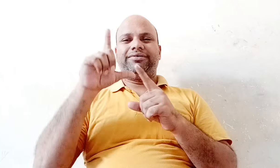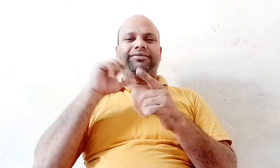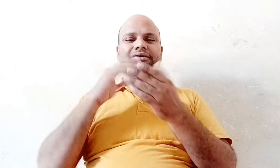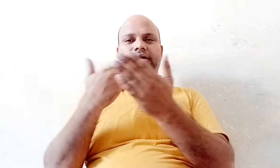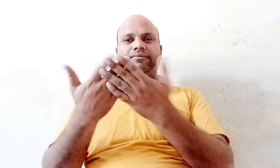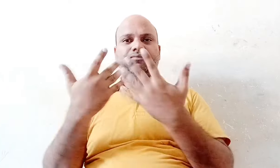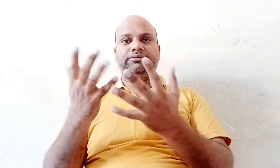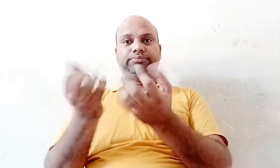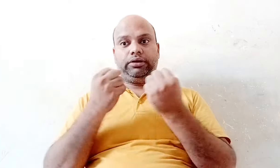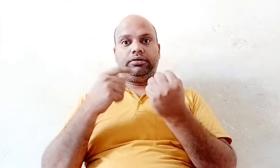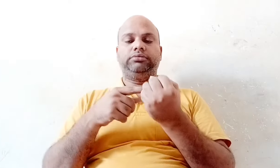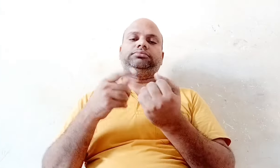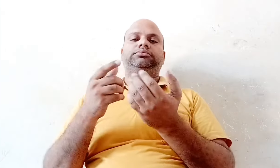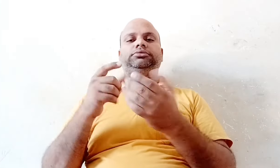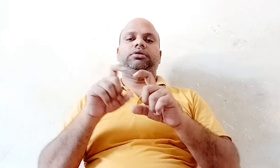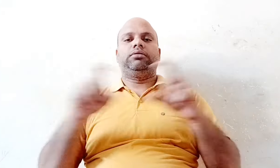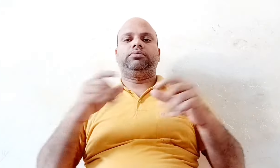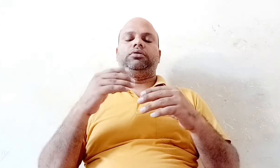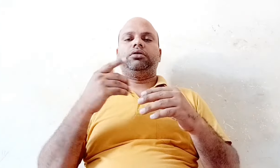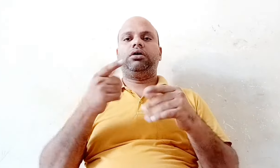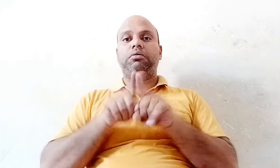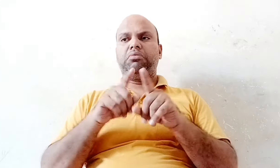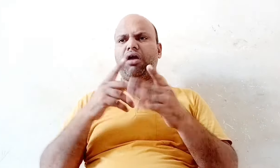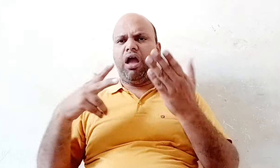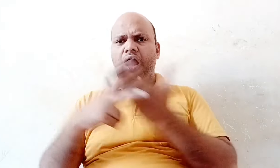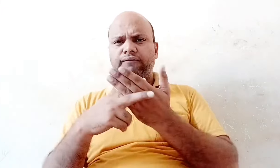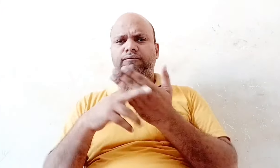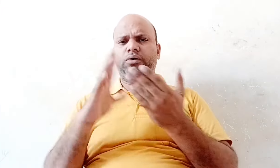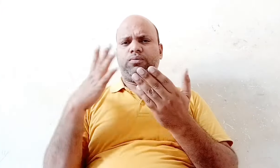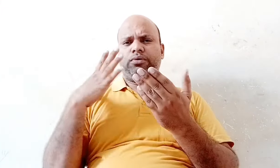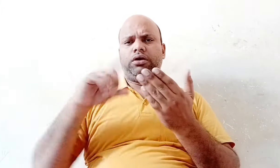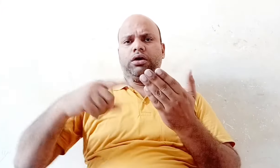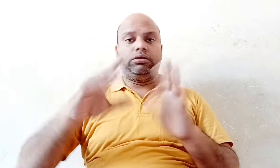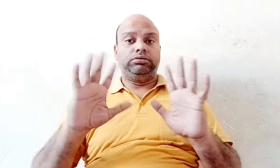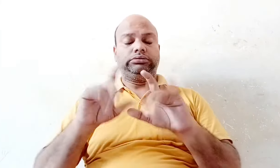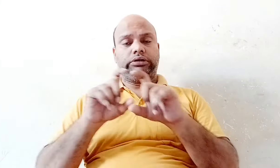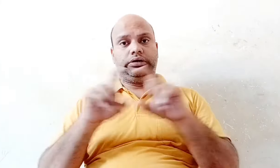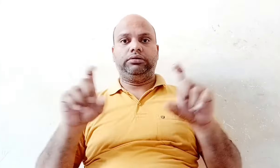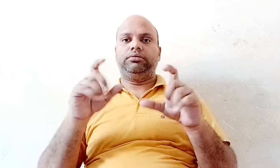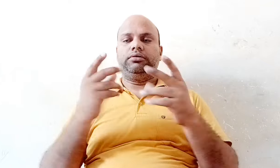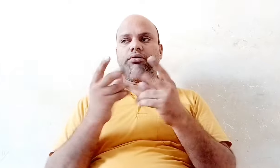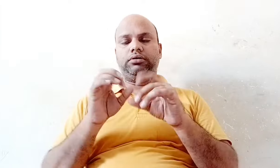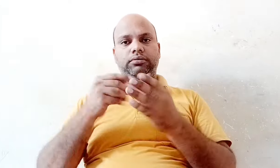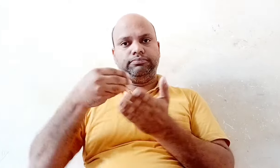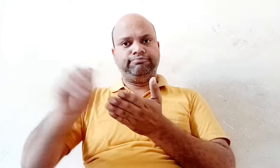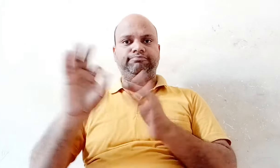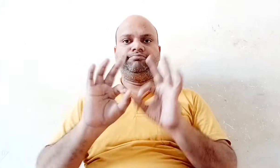Onalena Avedana Karan Ki Prakriya Nimnanasara Hogi. 1. Onalena Avedana Karana Ki Layathiam Ka Vibhaga